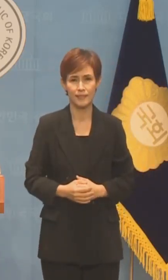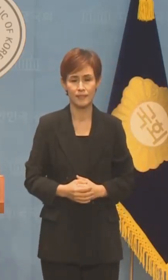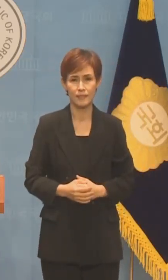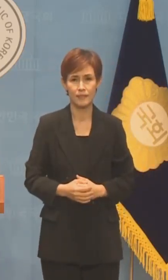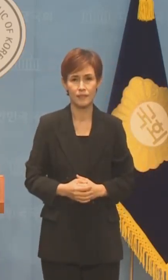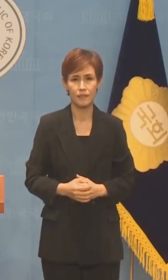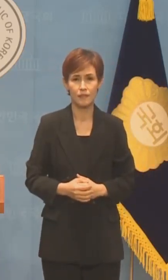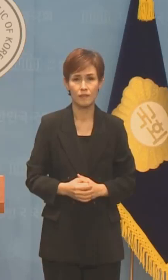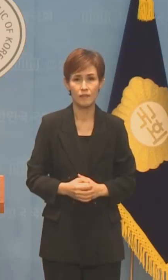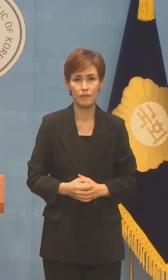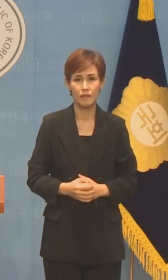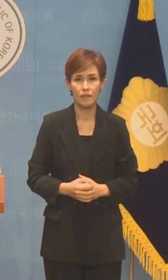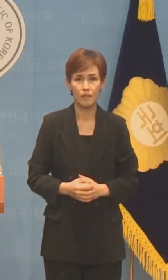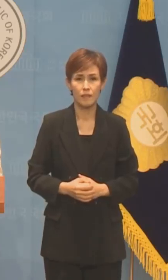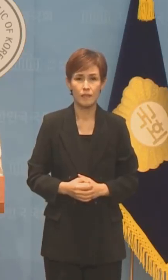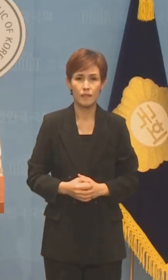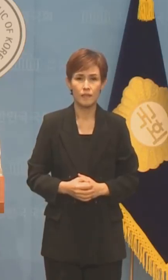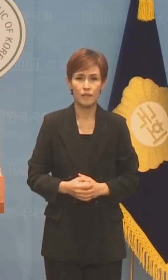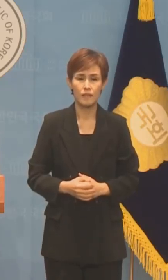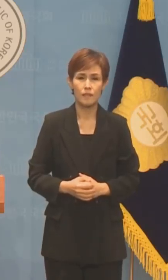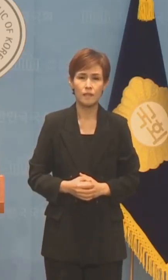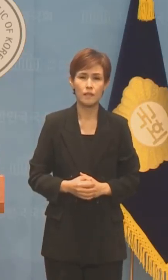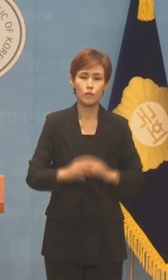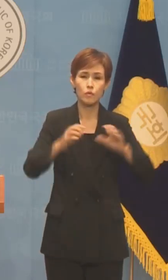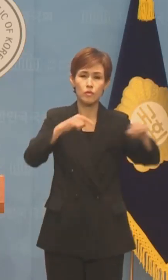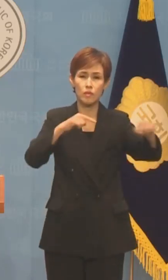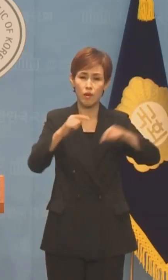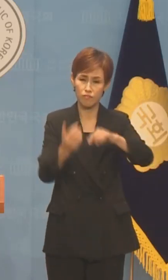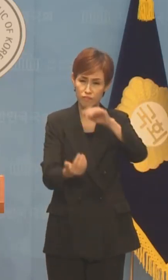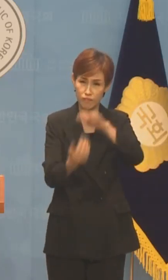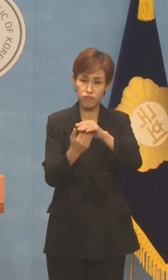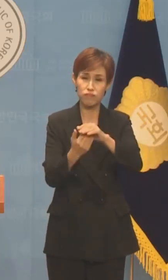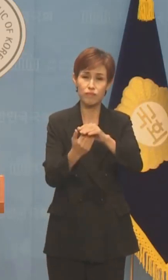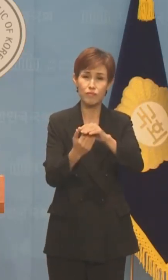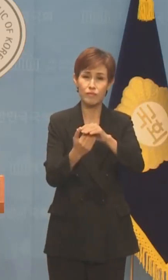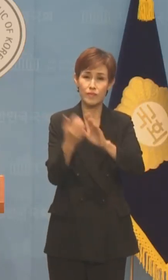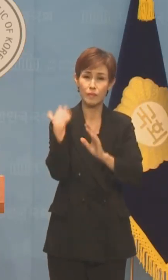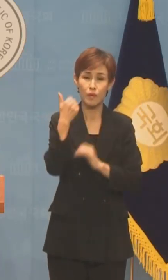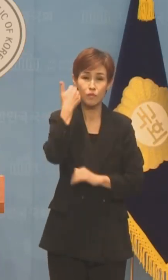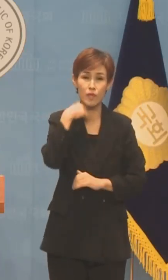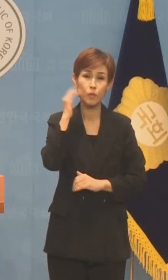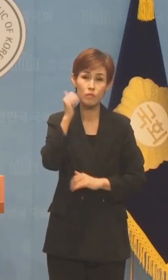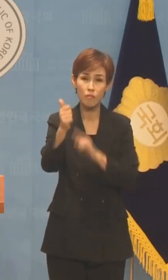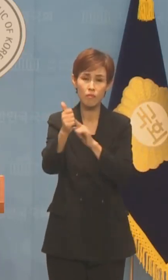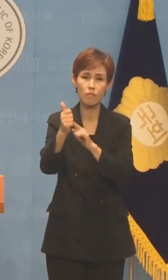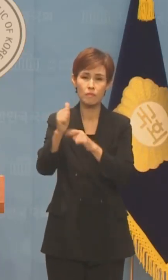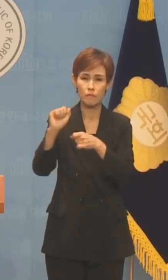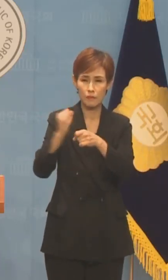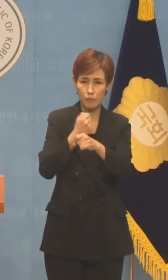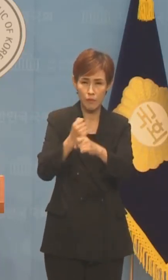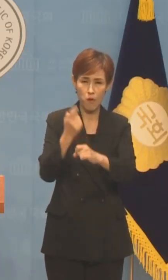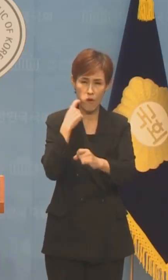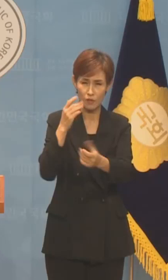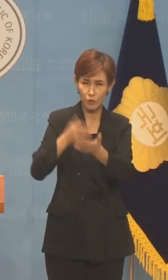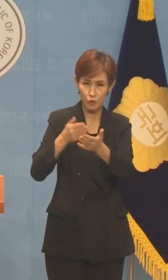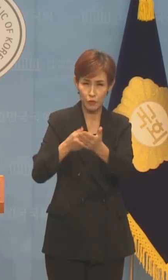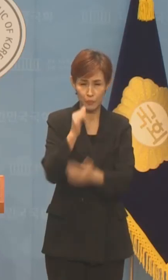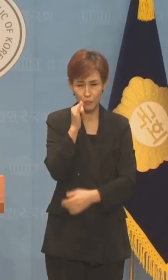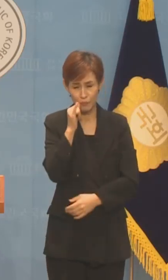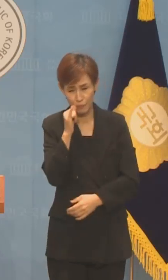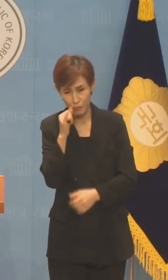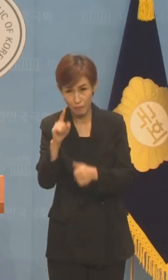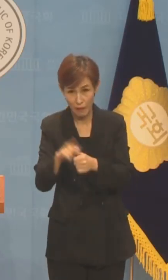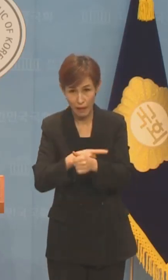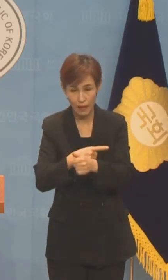정답이겠습니다. 이처럼 국정 최고 책임자가 음모론과 가짜뉴스에 찌들어 있으니